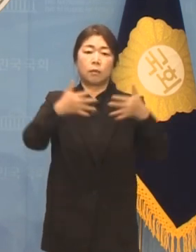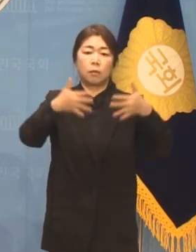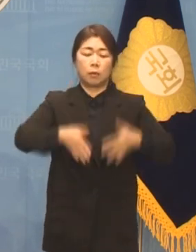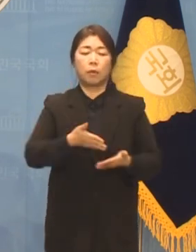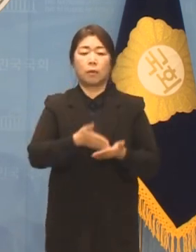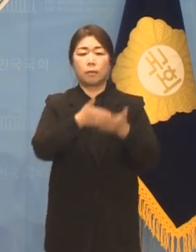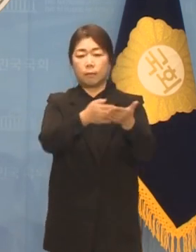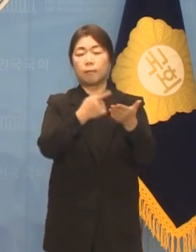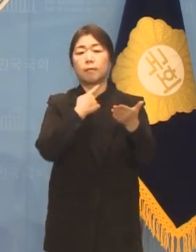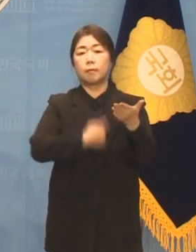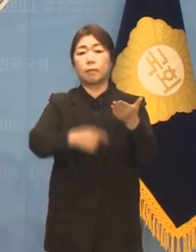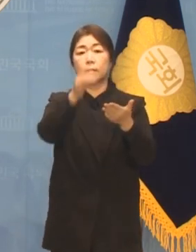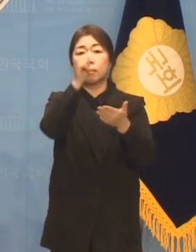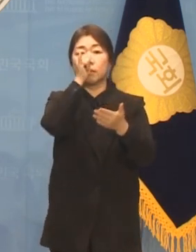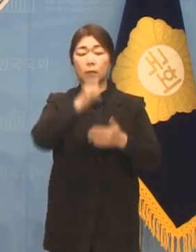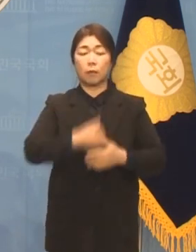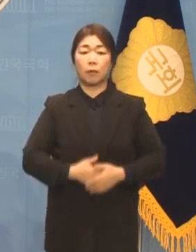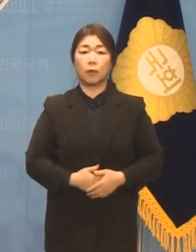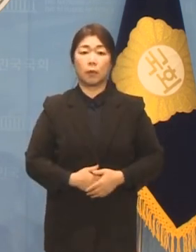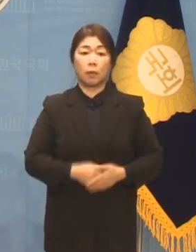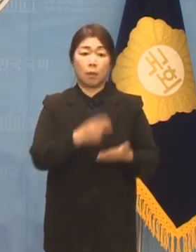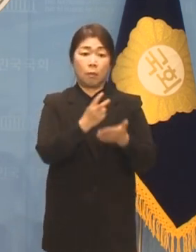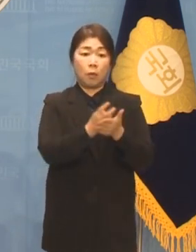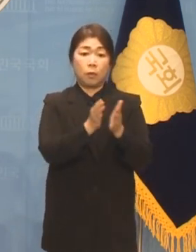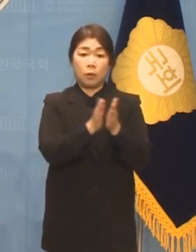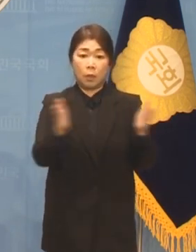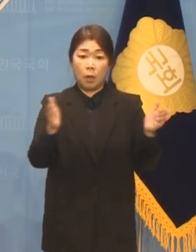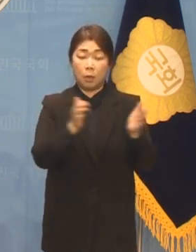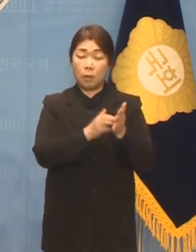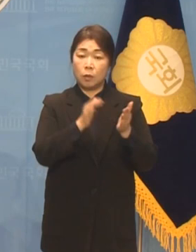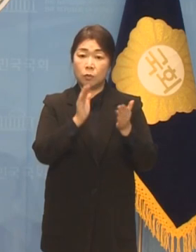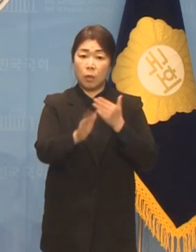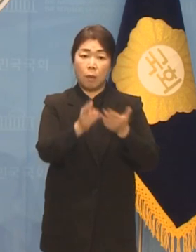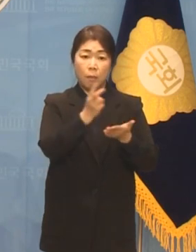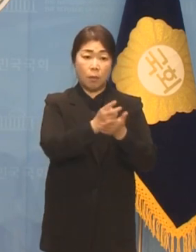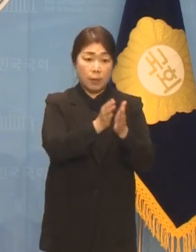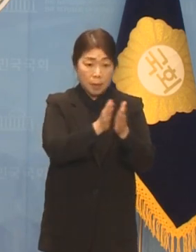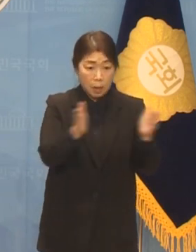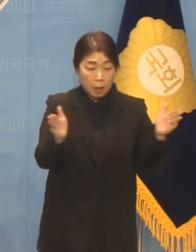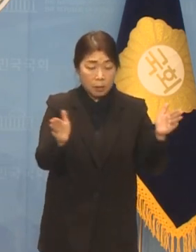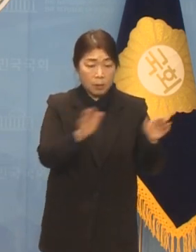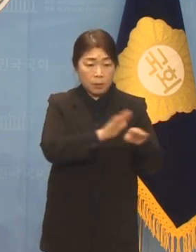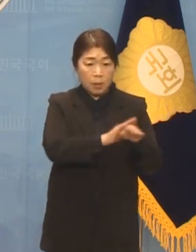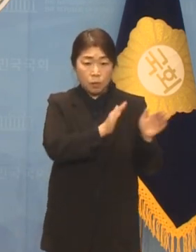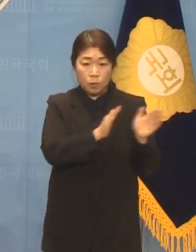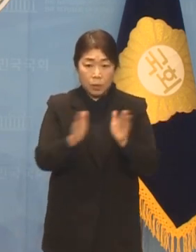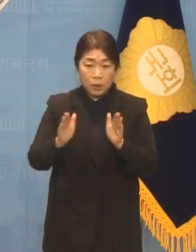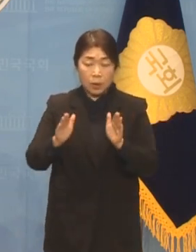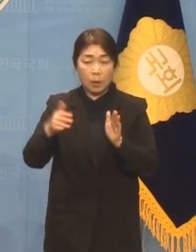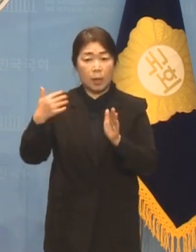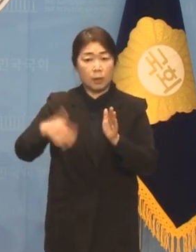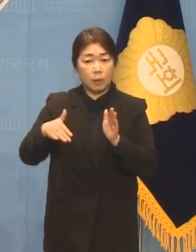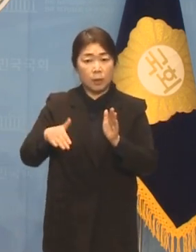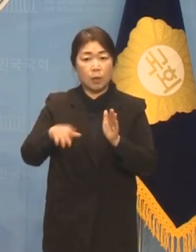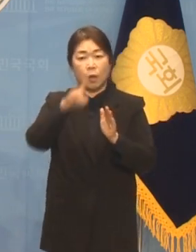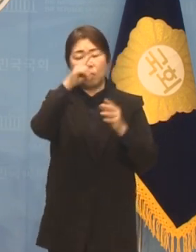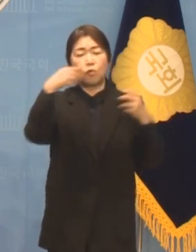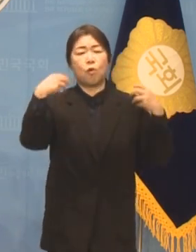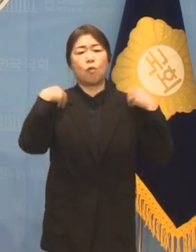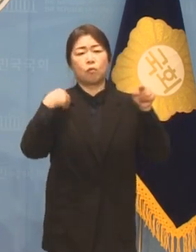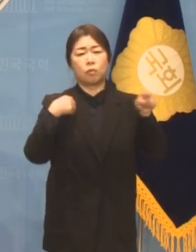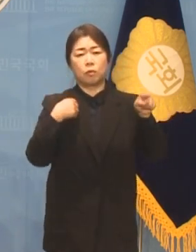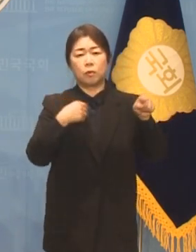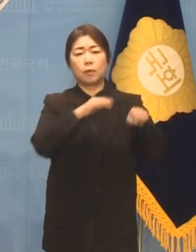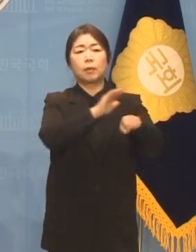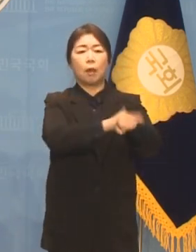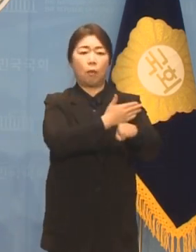있습니다. 법 시행 이후 법 적용을 제대로 준비하지 않는 정부의 공식